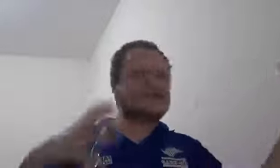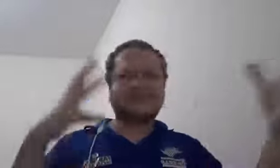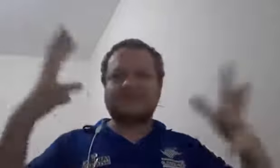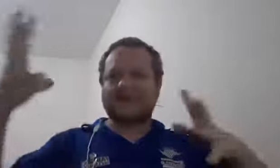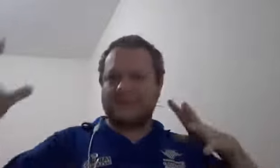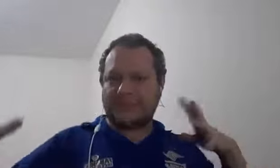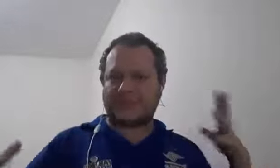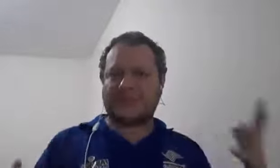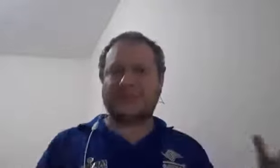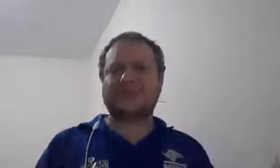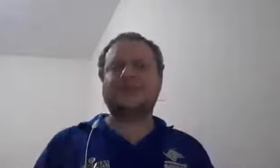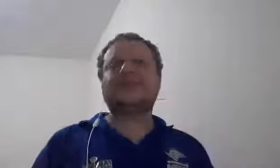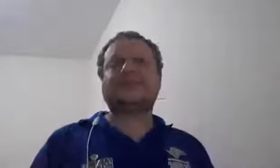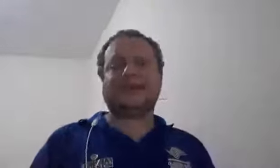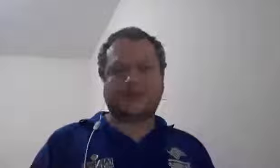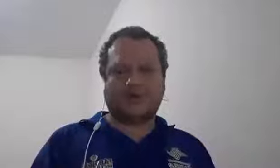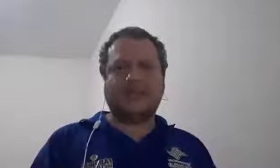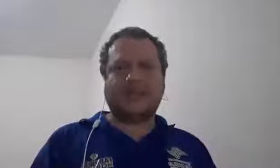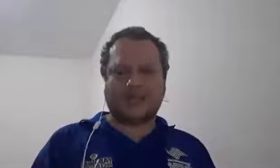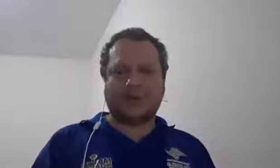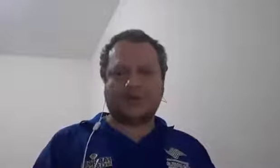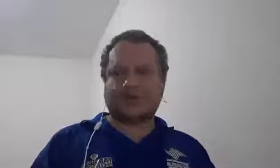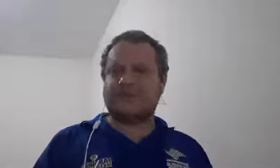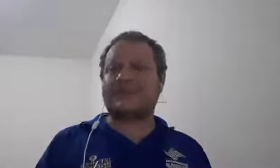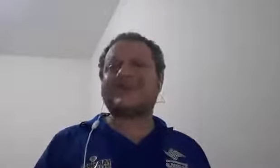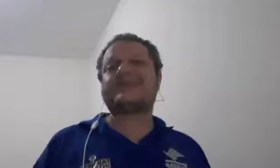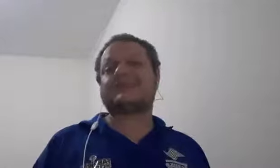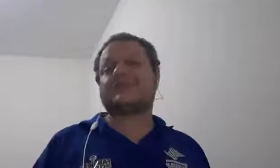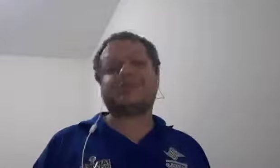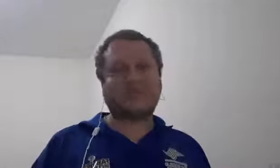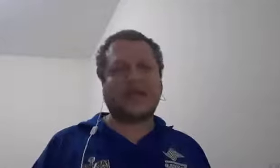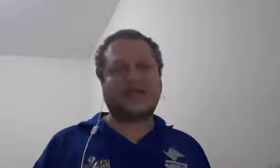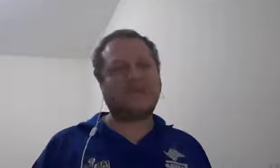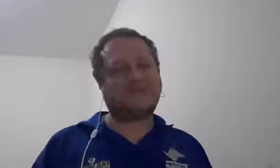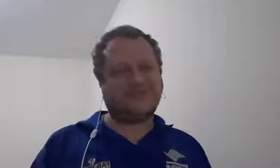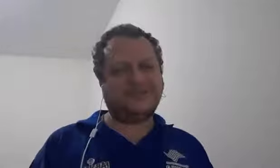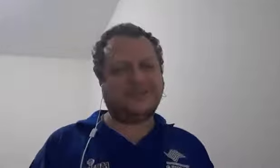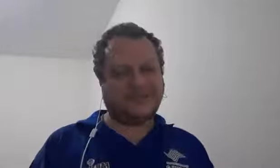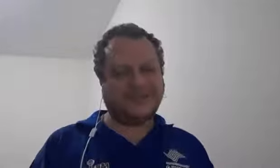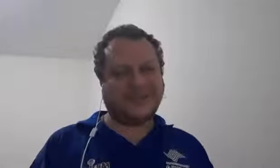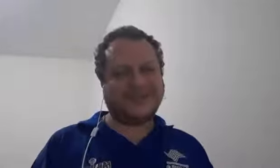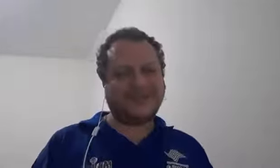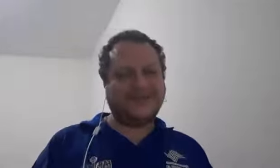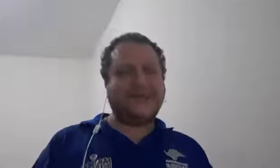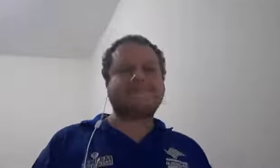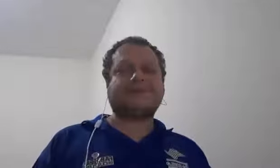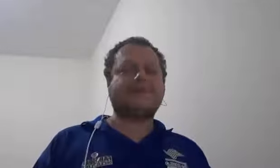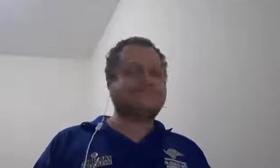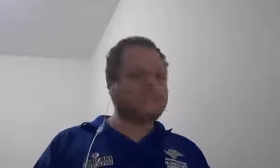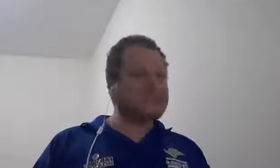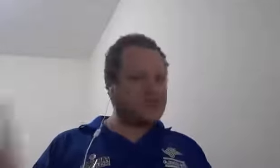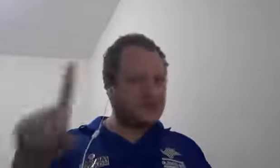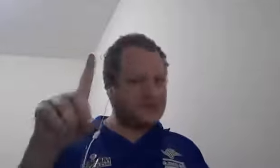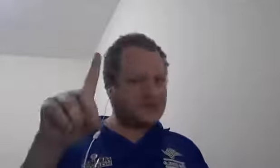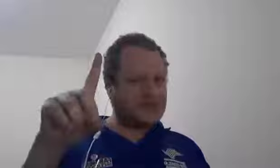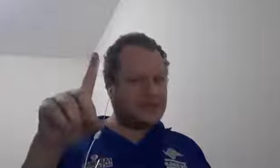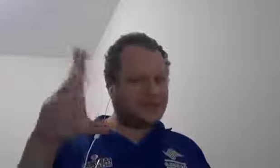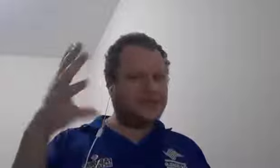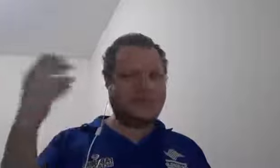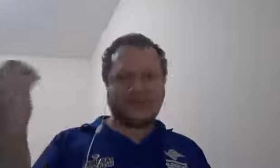conhece e vai praticando na própria língua. São variações porque a língua é viva, não é verdade? Então, se você conhece um sinal